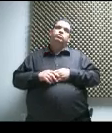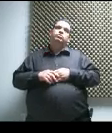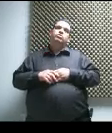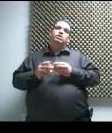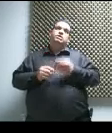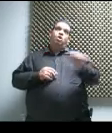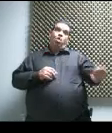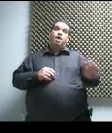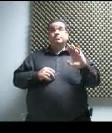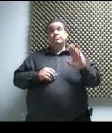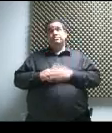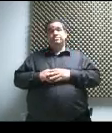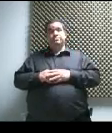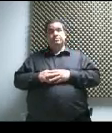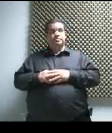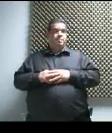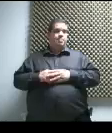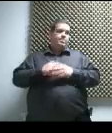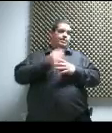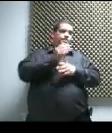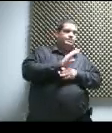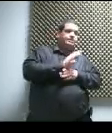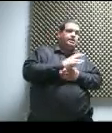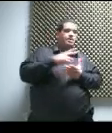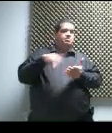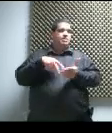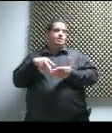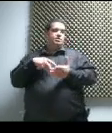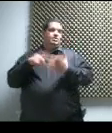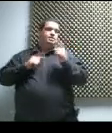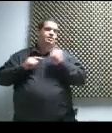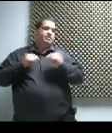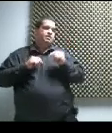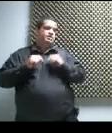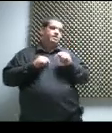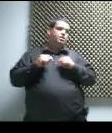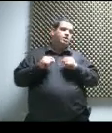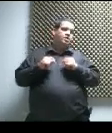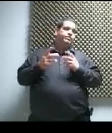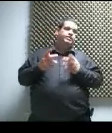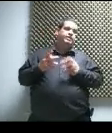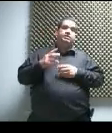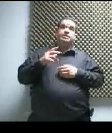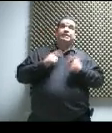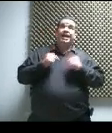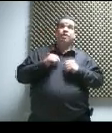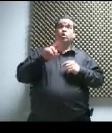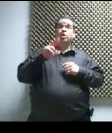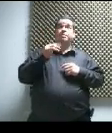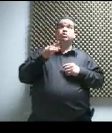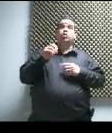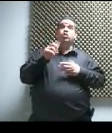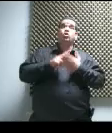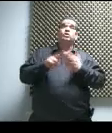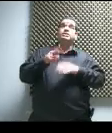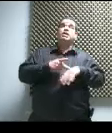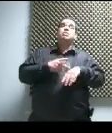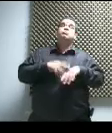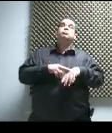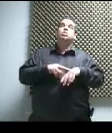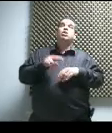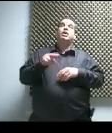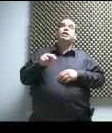entonces, como ve, pasamos del cine al baile y el teatro. Obra teatral de teatro repertorio de la Universidad de Puerto